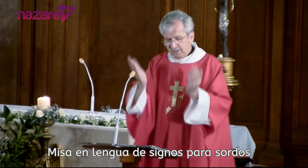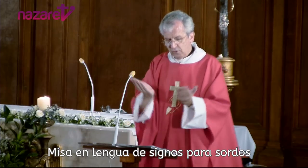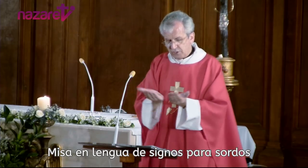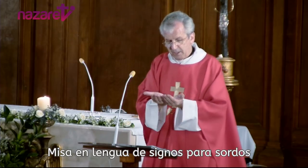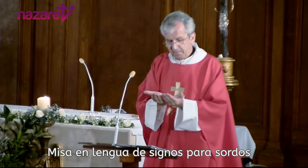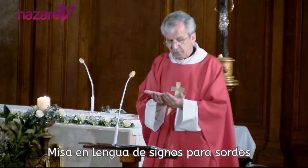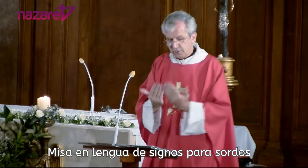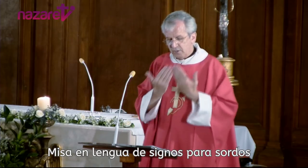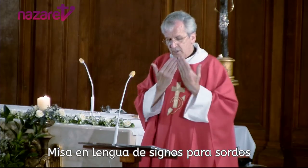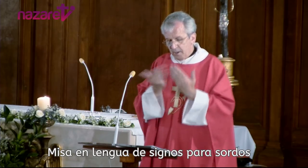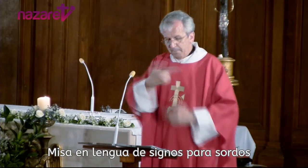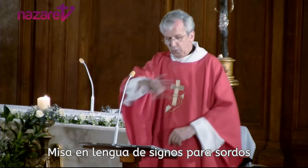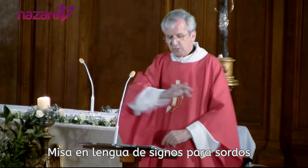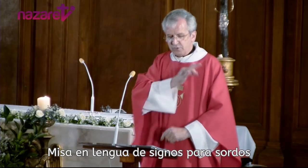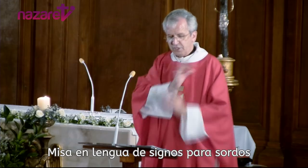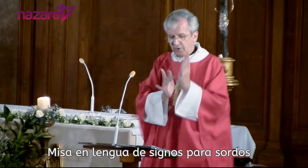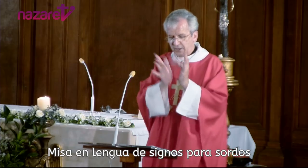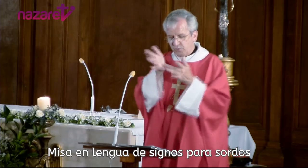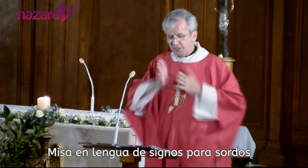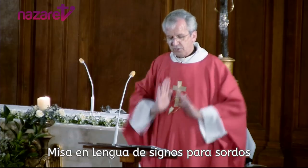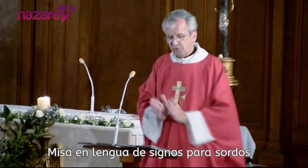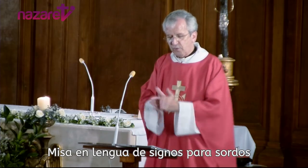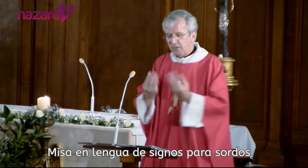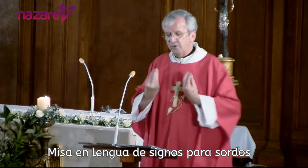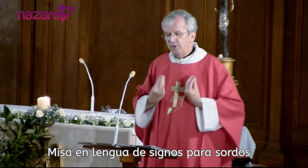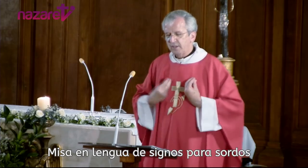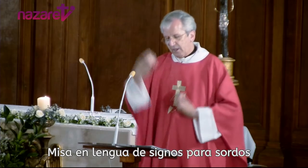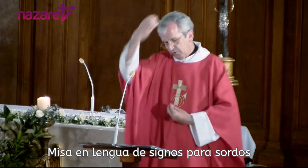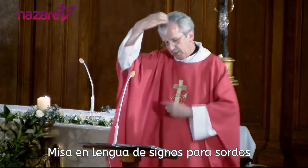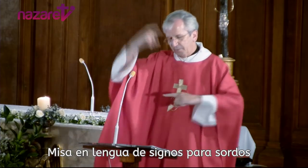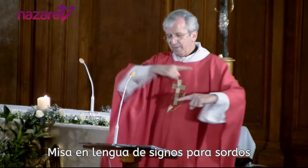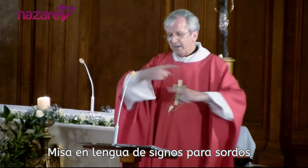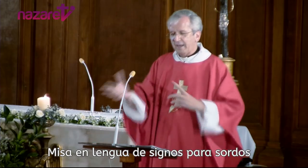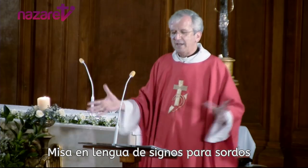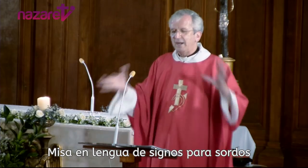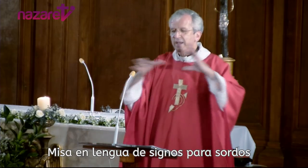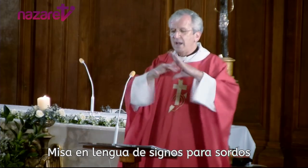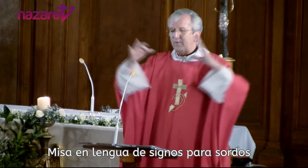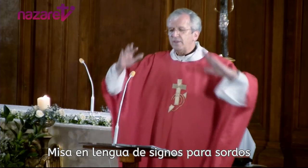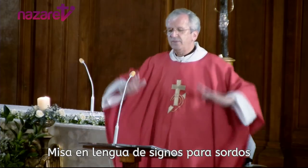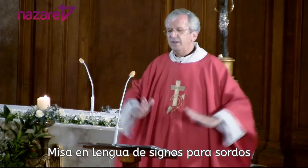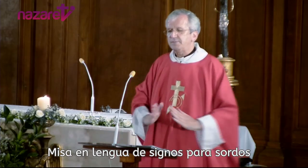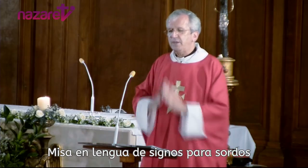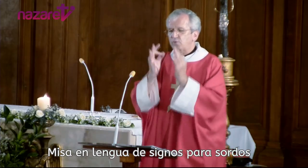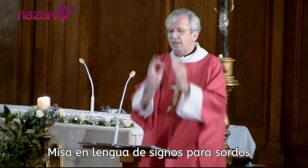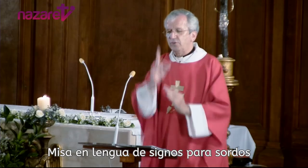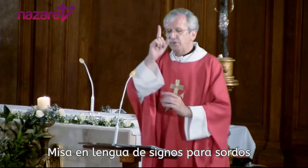los tiempos. Por nuestro Señor Jesucristo, tu Hijo, que contigo vive y reina en la unidad del Espíritu Santo y es